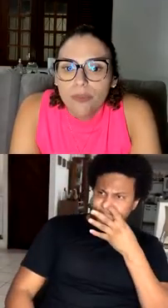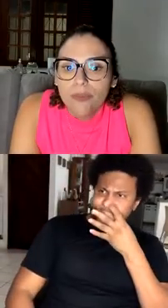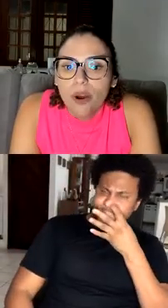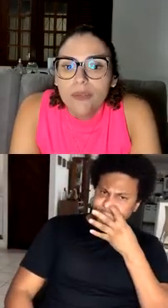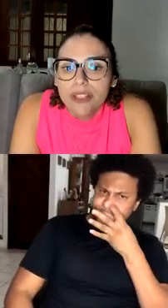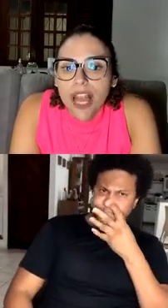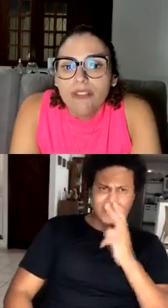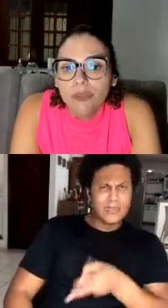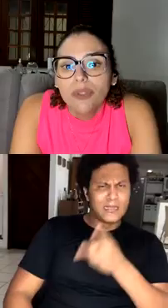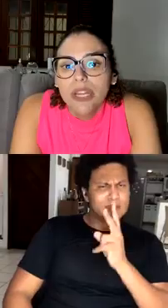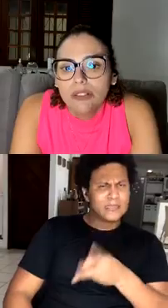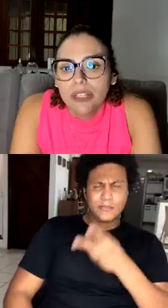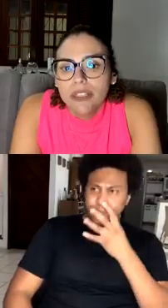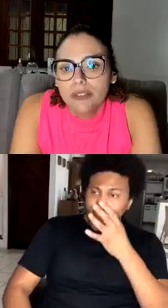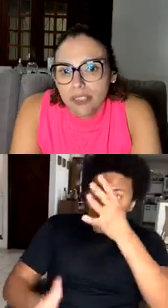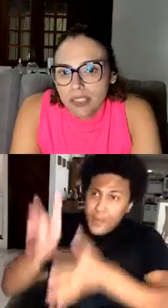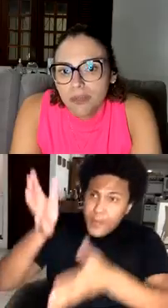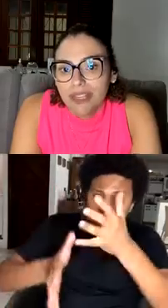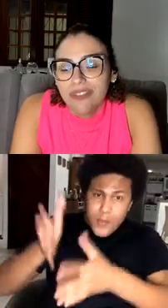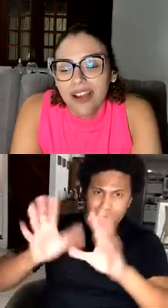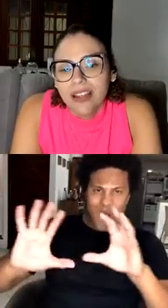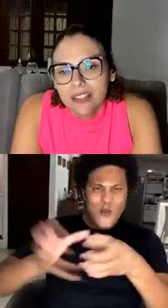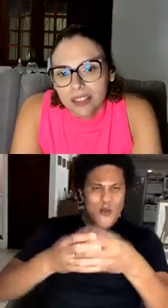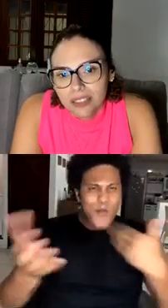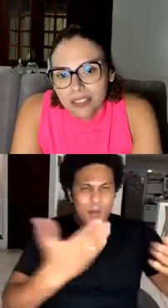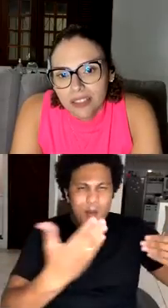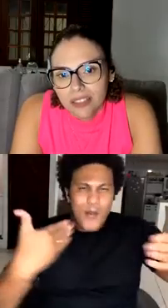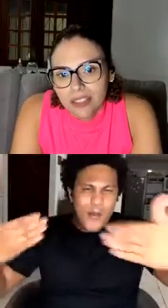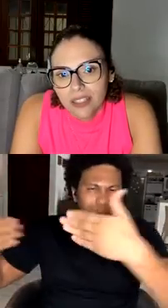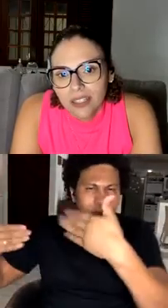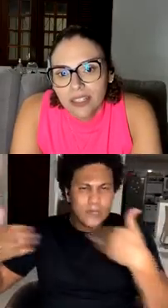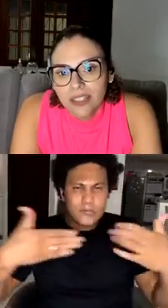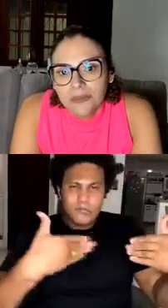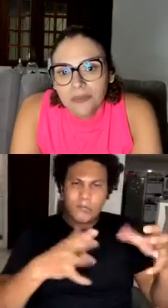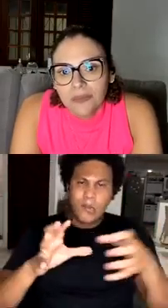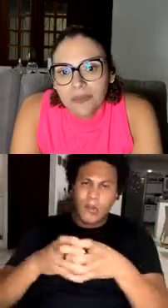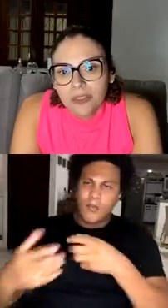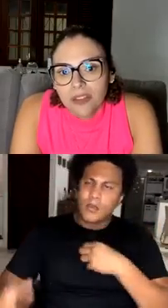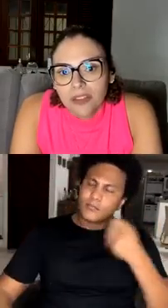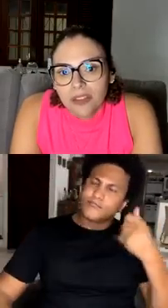eu observo muito o que acontece com eles, pela fala deles.